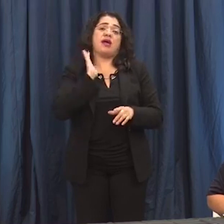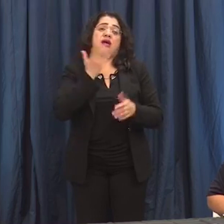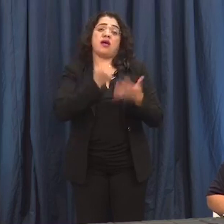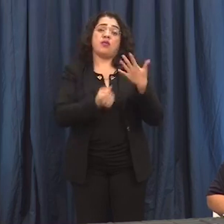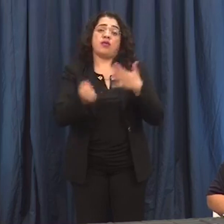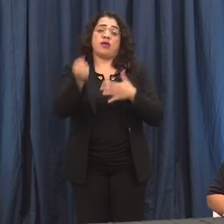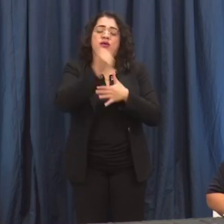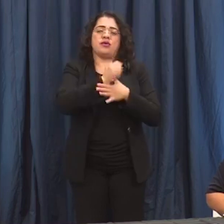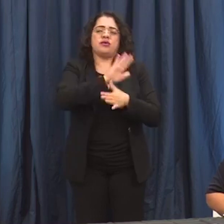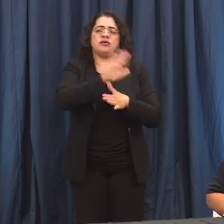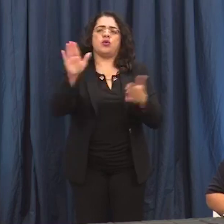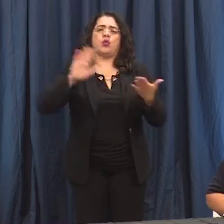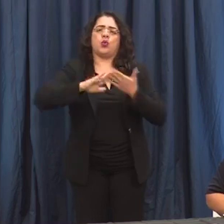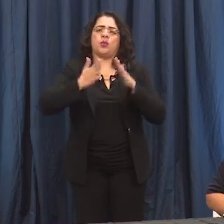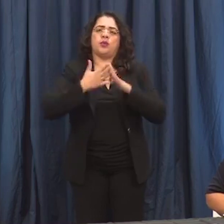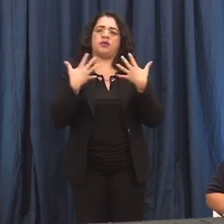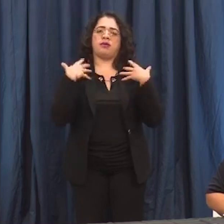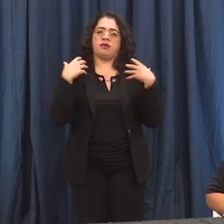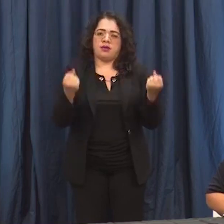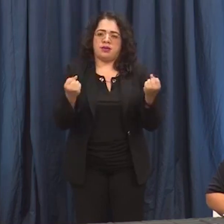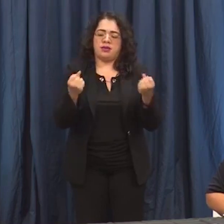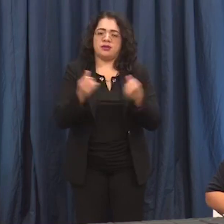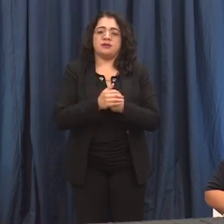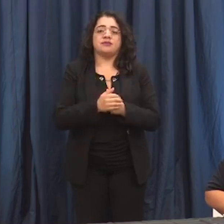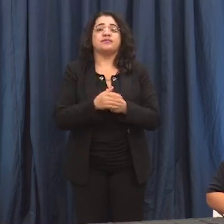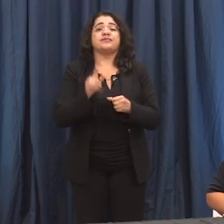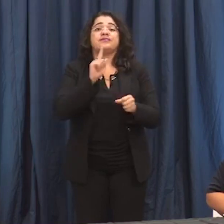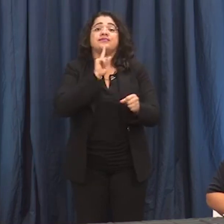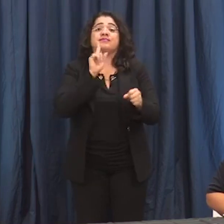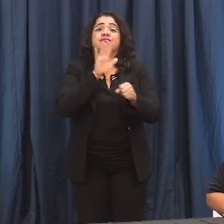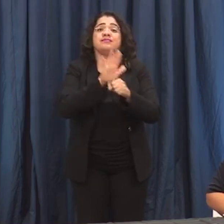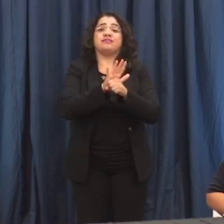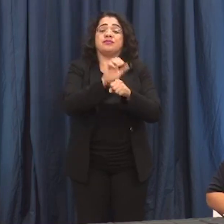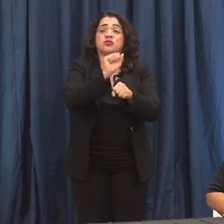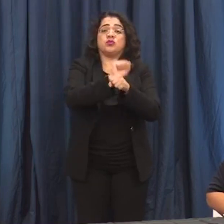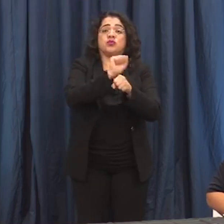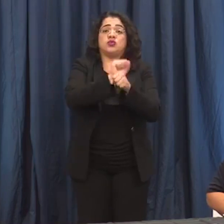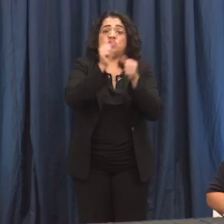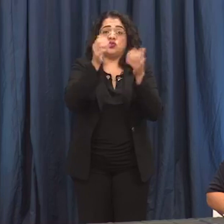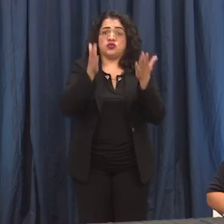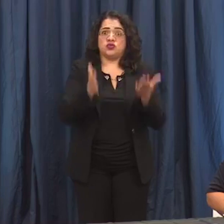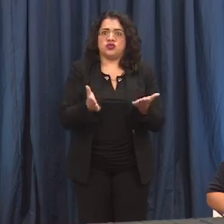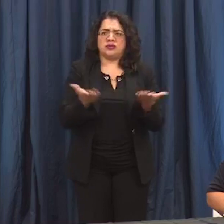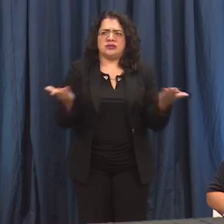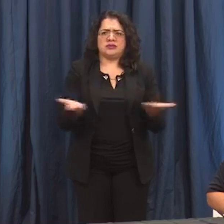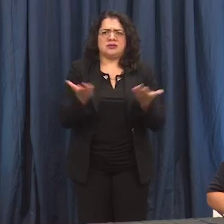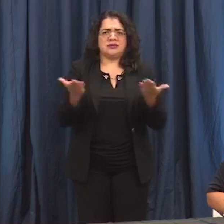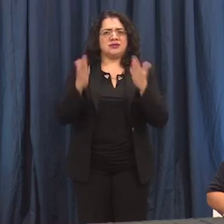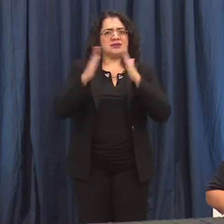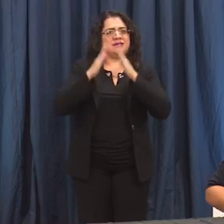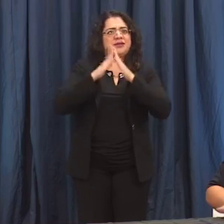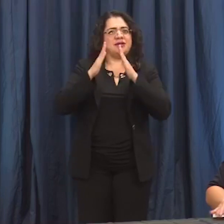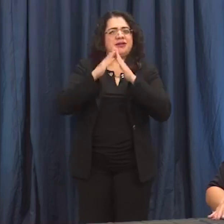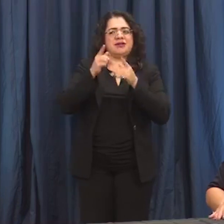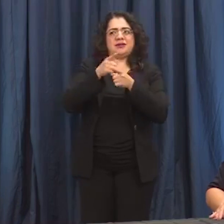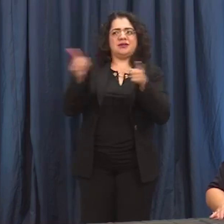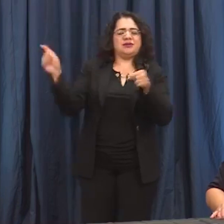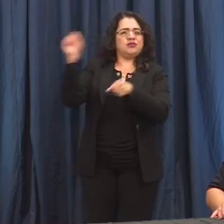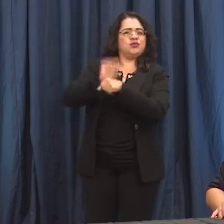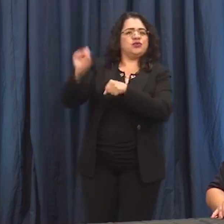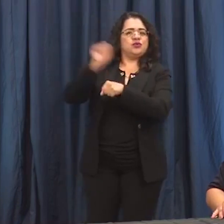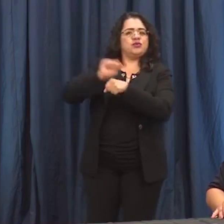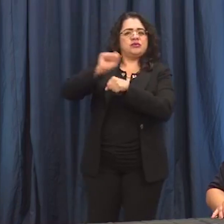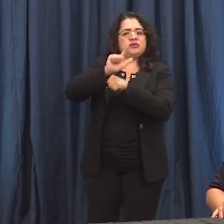nuestra prioridad. Nuestro dedicado equipo de empleados de la ciudad de Long Beach continúa trabajando las 24 horas mientras enfrentamos